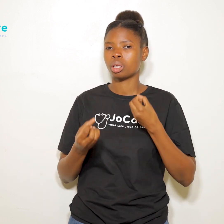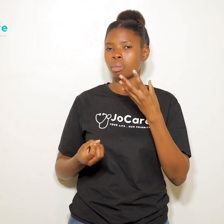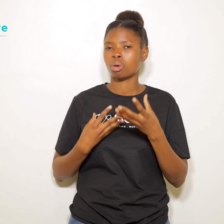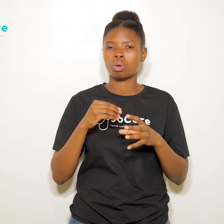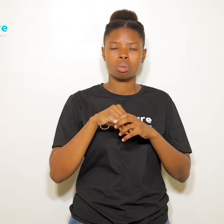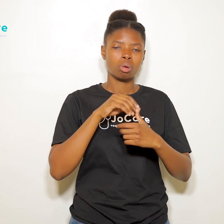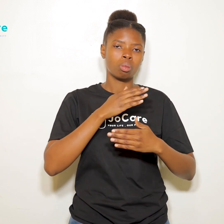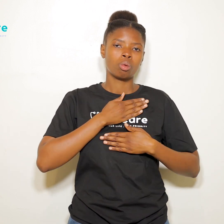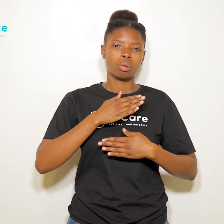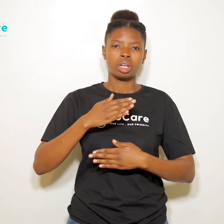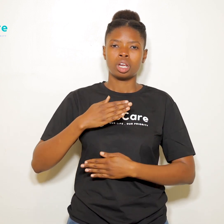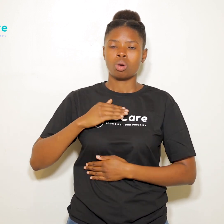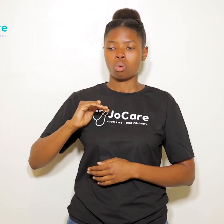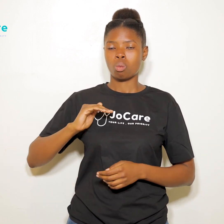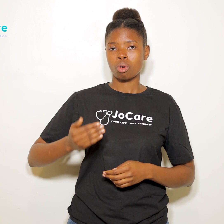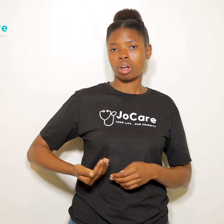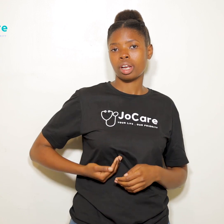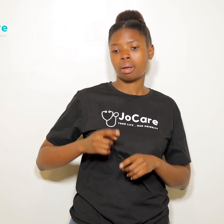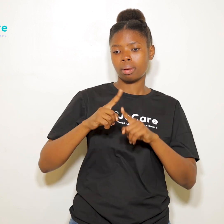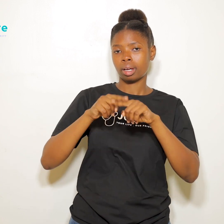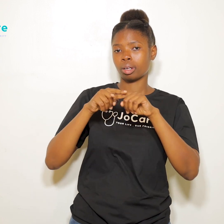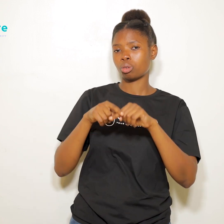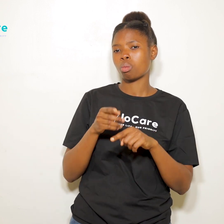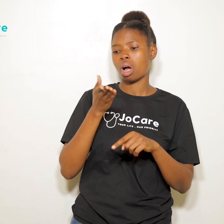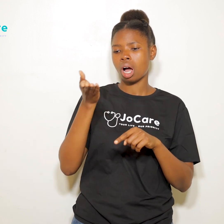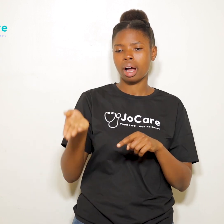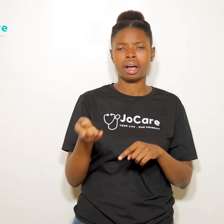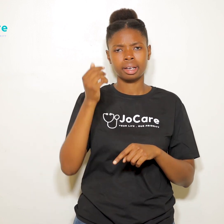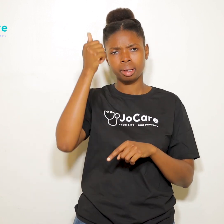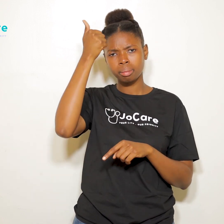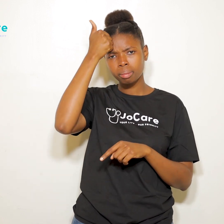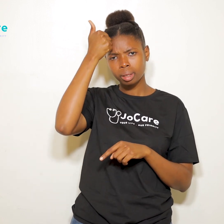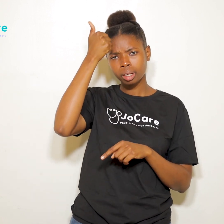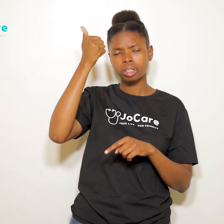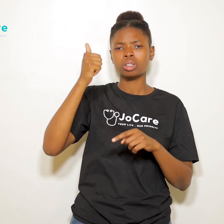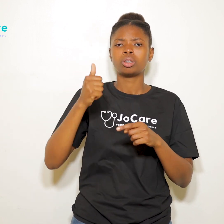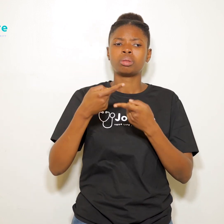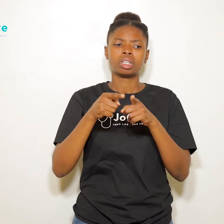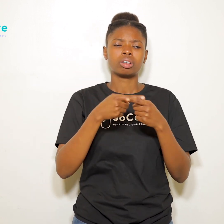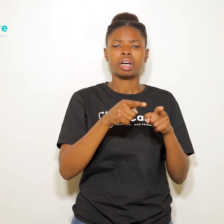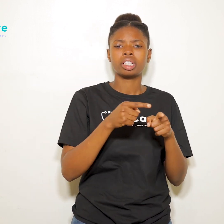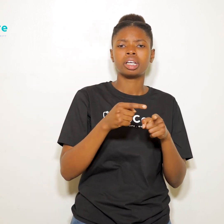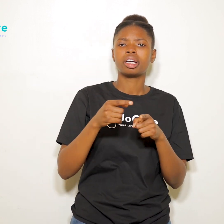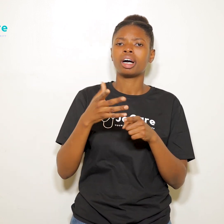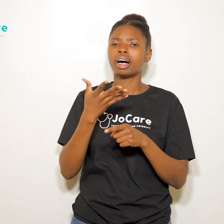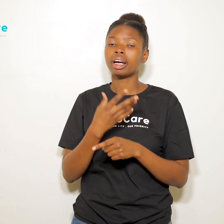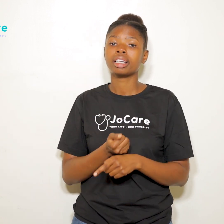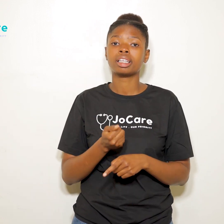w'umugore, bigatuma hari ibimenyetso bimwe na bimwe agenda agira, hari ihindagurika rigenda riba ku mubiri we, kandi ibyo